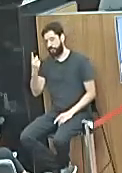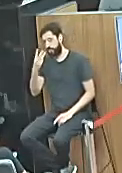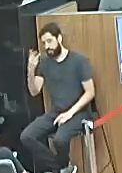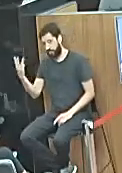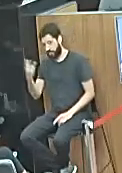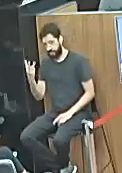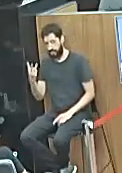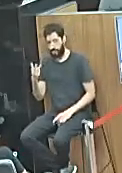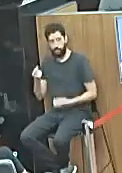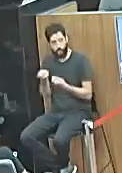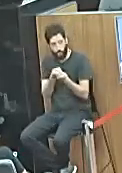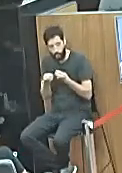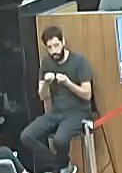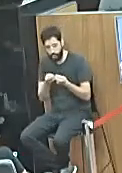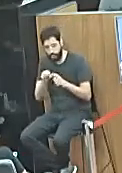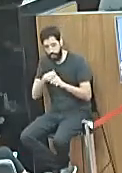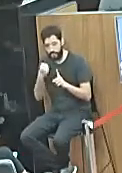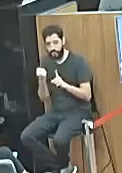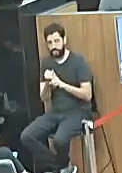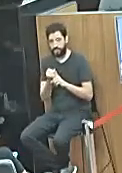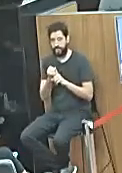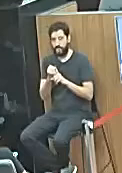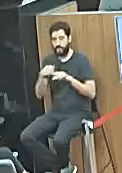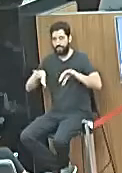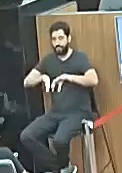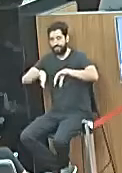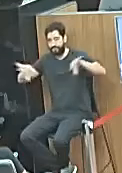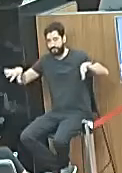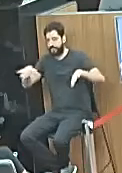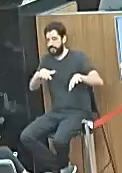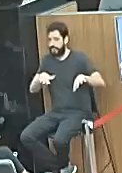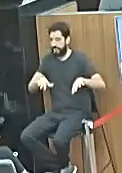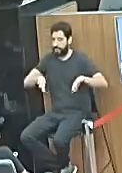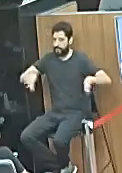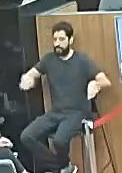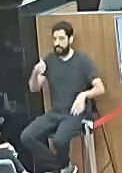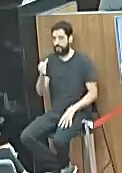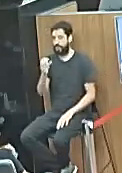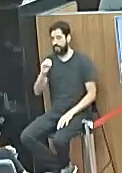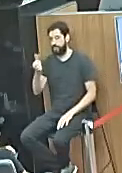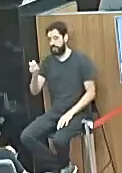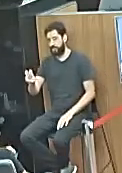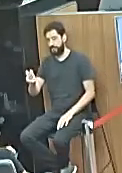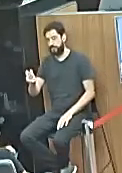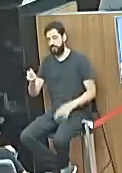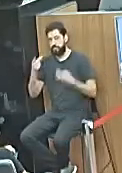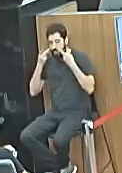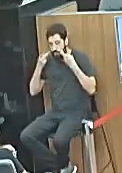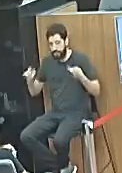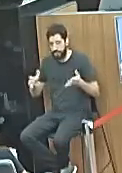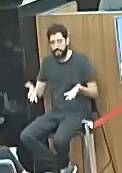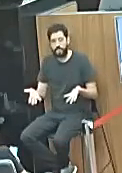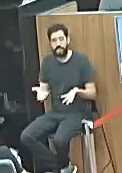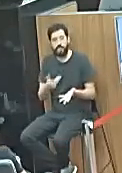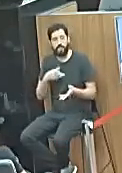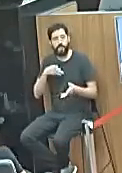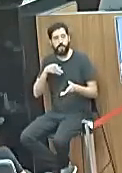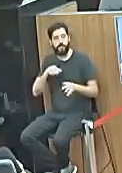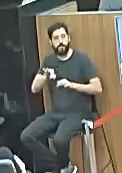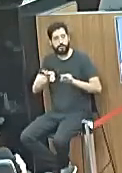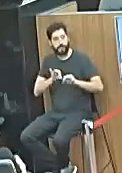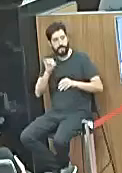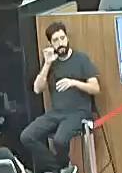social ea gestão descentralizada do programa 065 com vistas a executar o plano estadual de